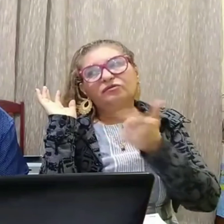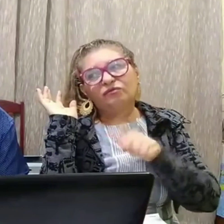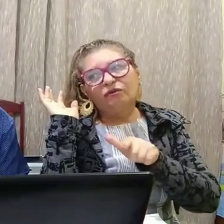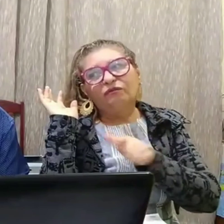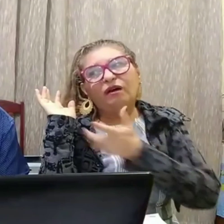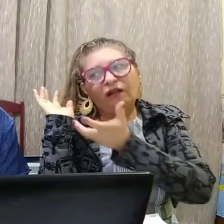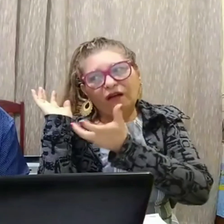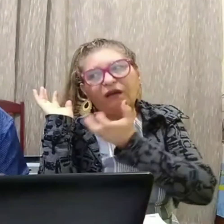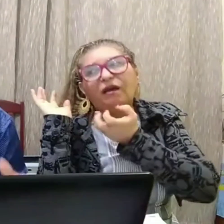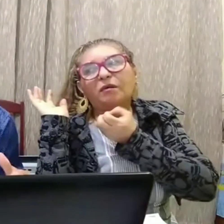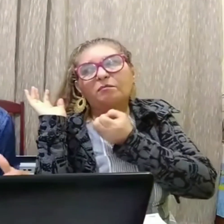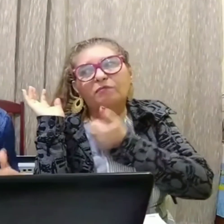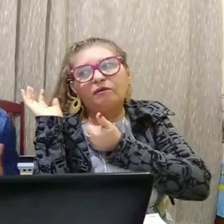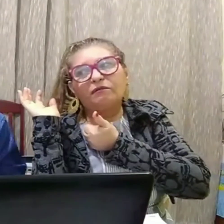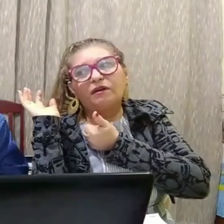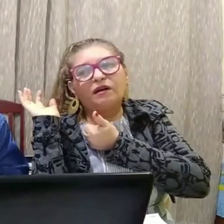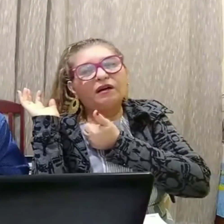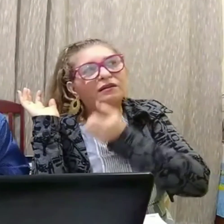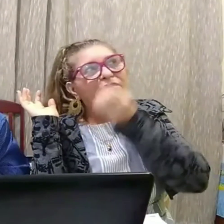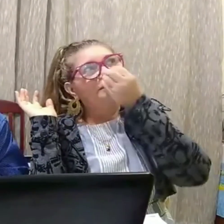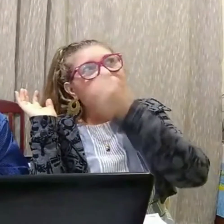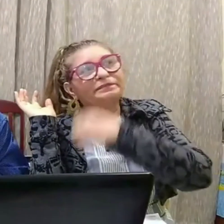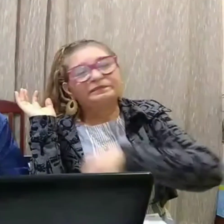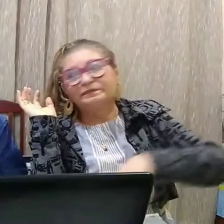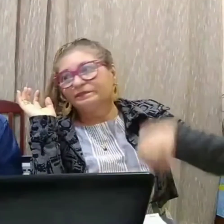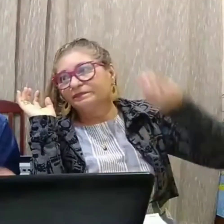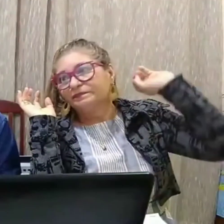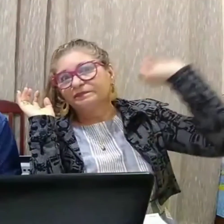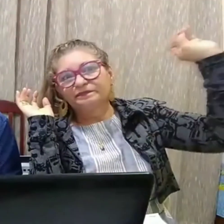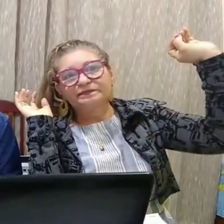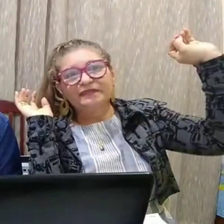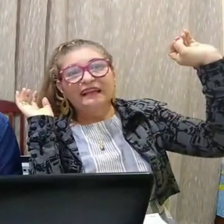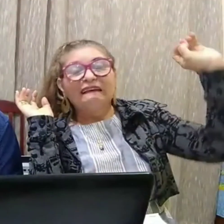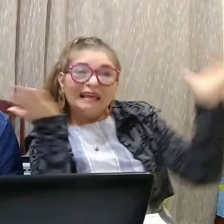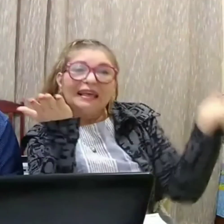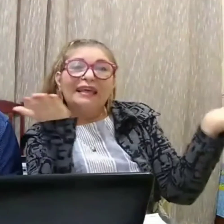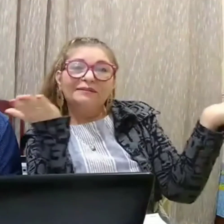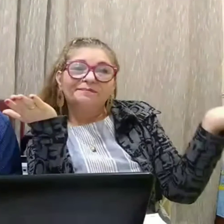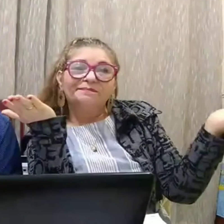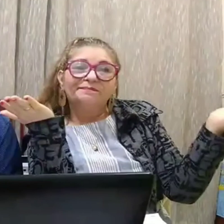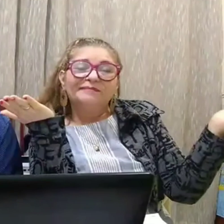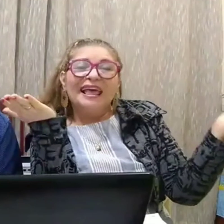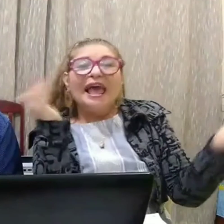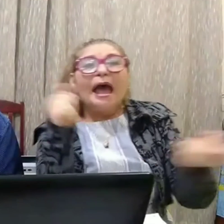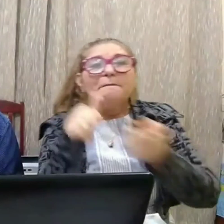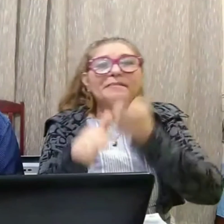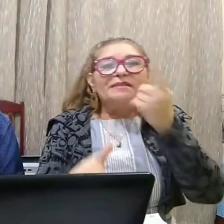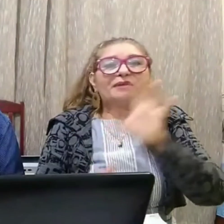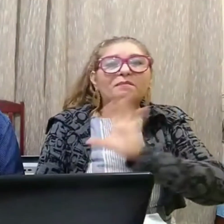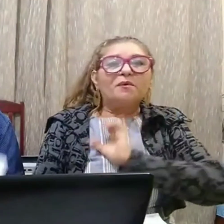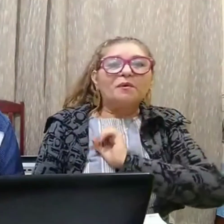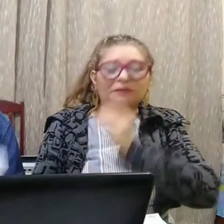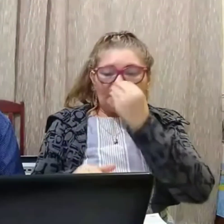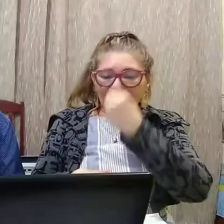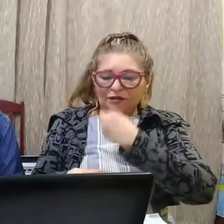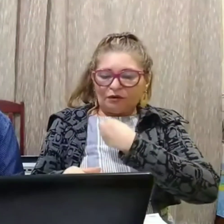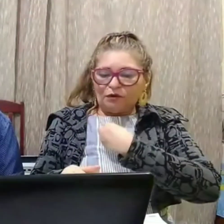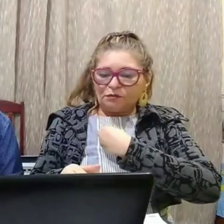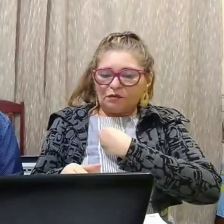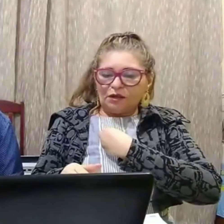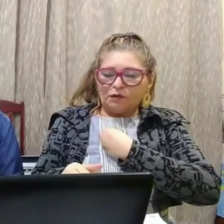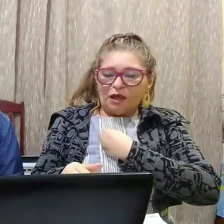amor. O primeiro amor é a renúncia de nós mesmos para viver e agradar a Deus. E a